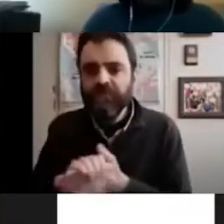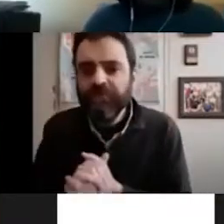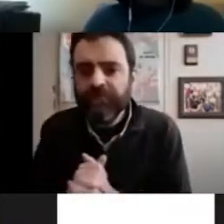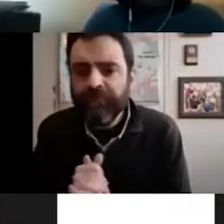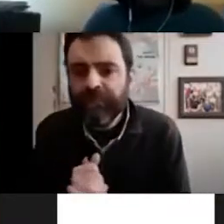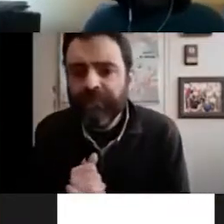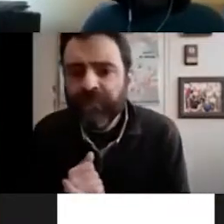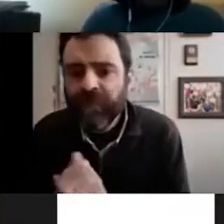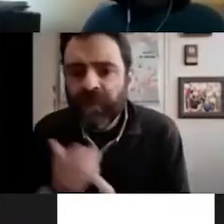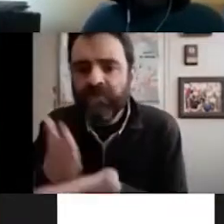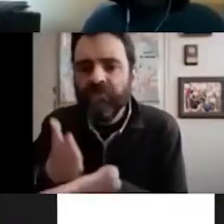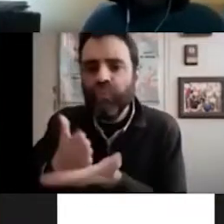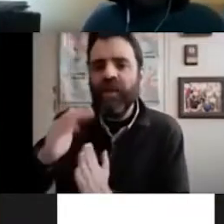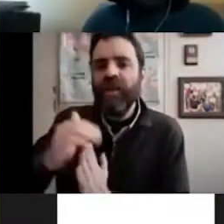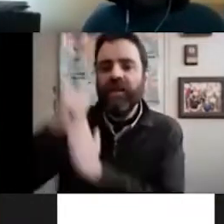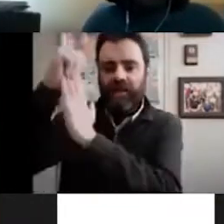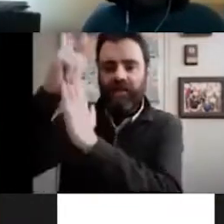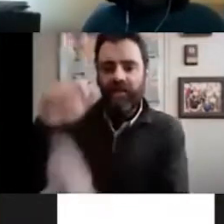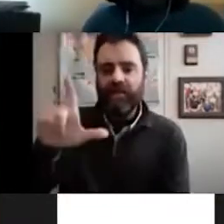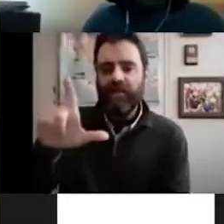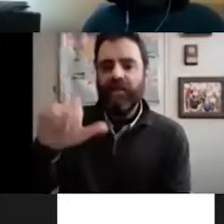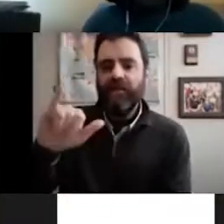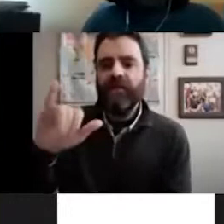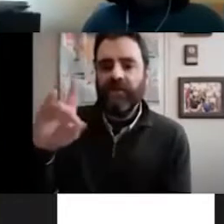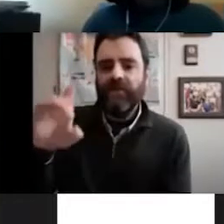perdón, escuela,